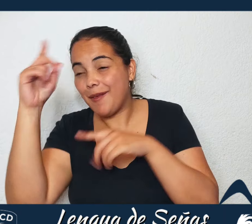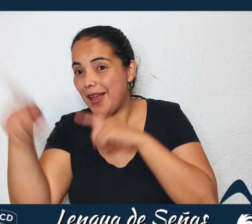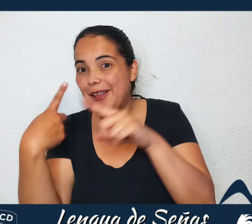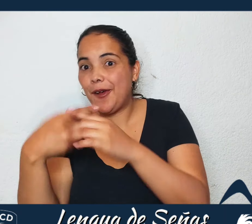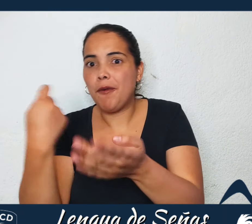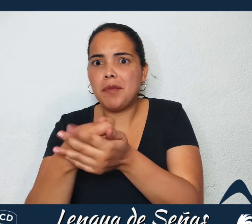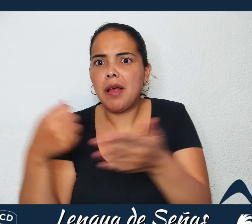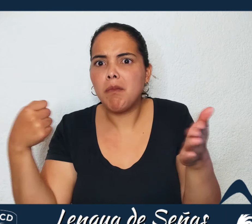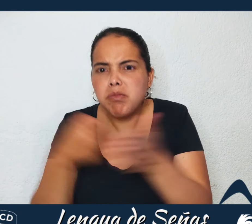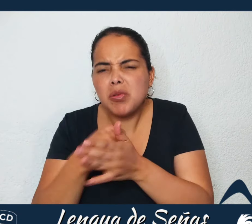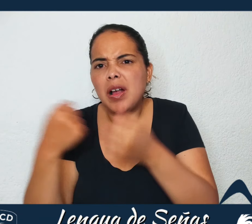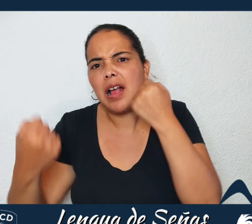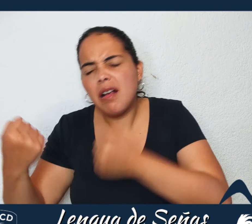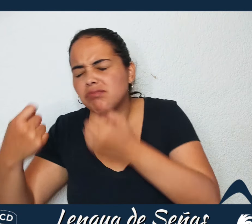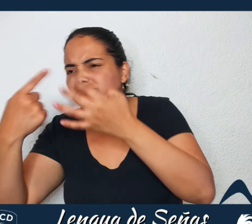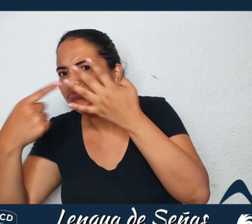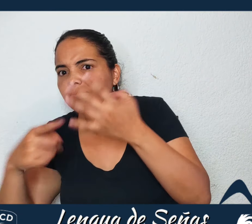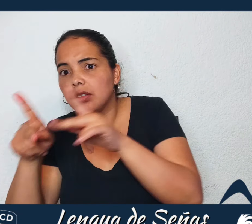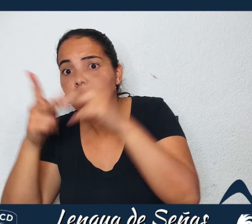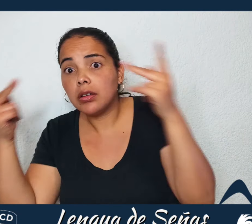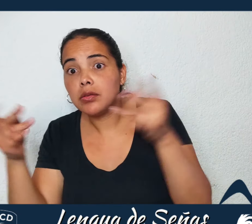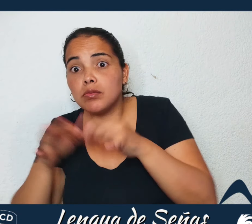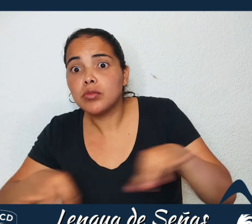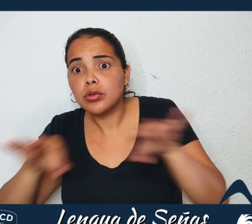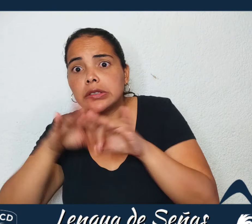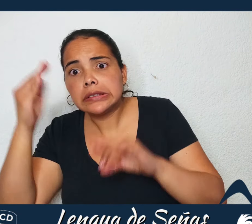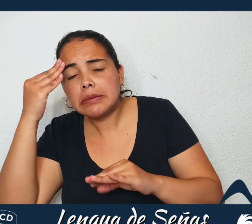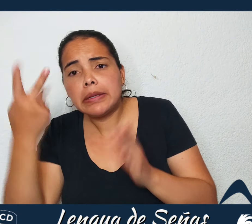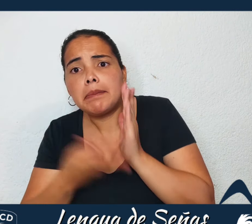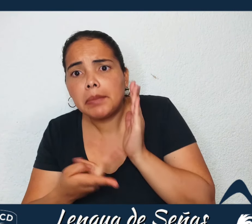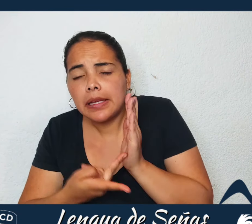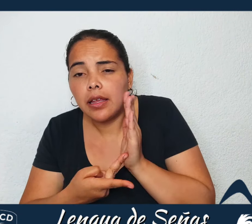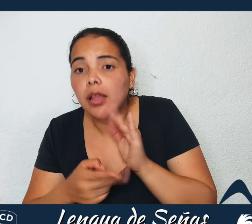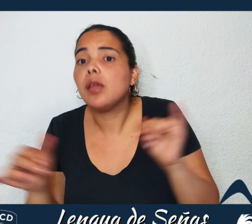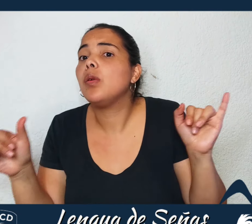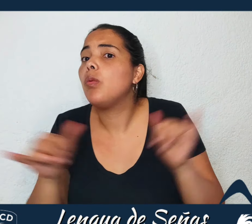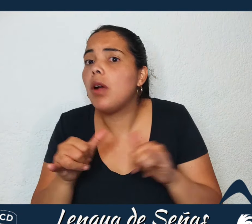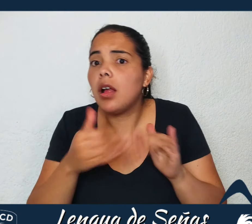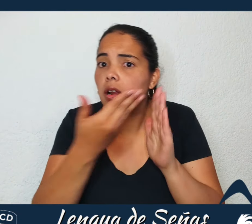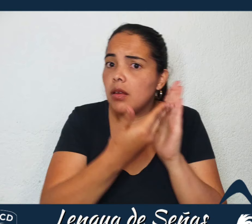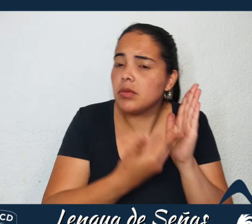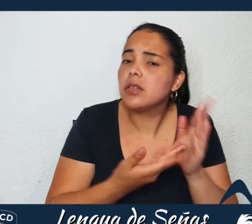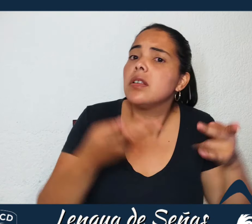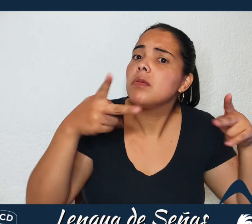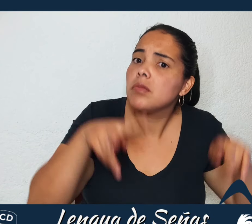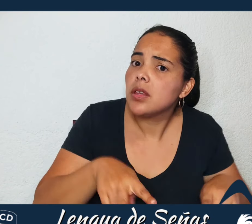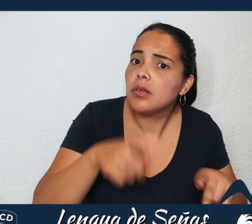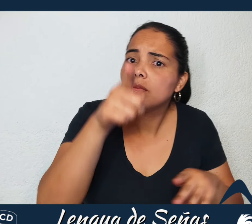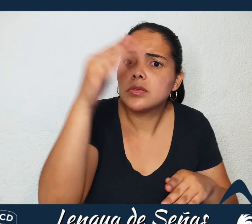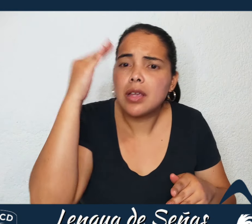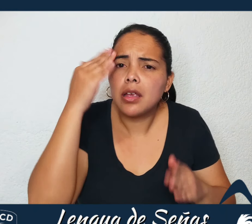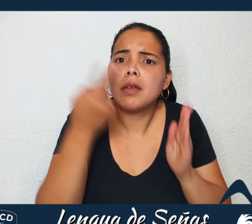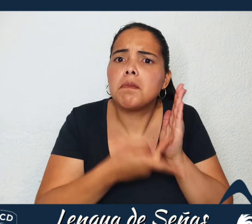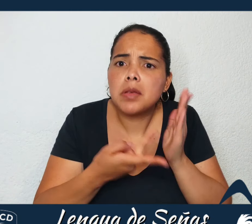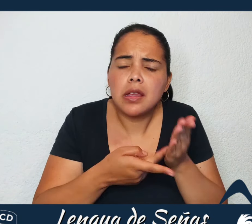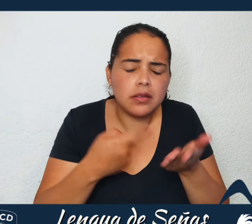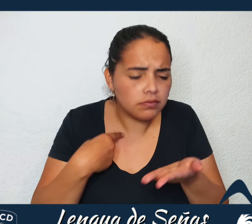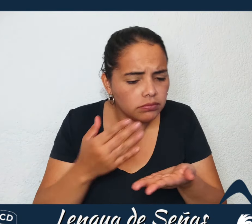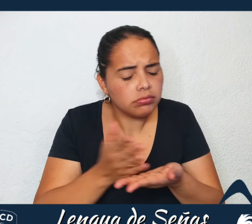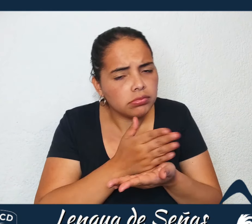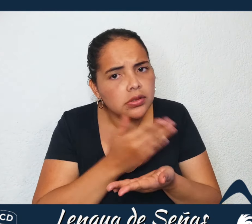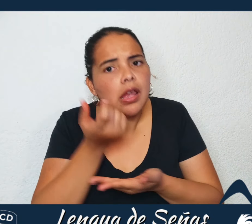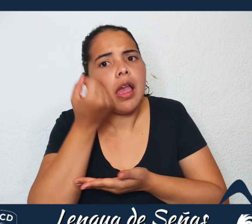dicen. Por eso, claramente en el capítulo 15, en el versículo 3 y 4, les dice que